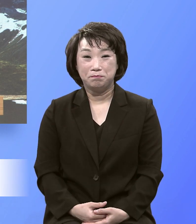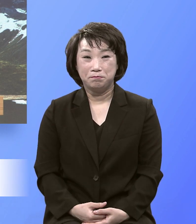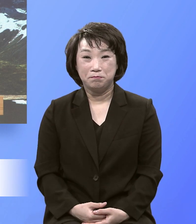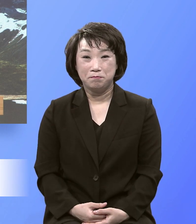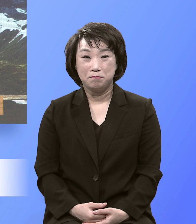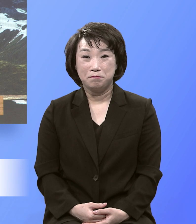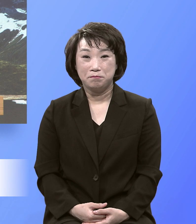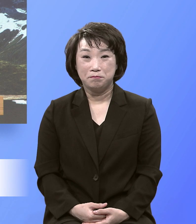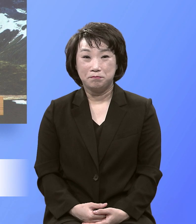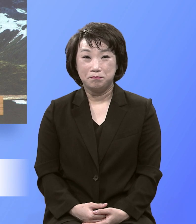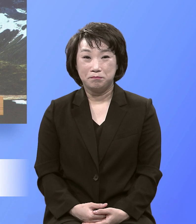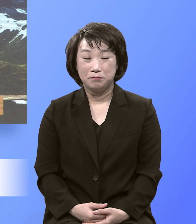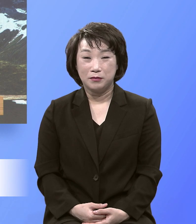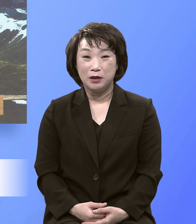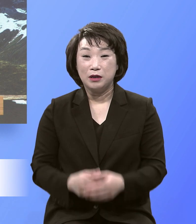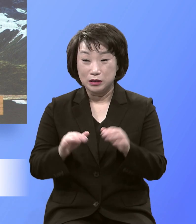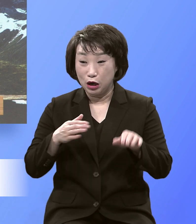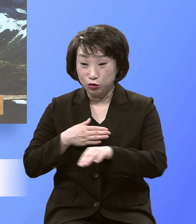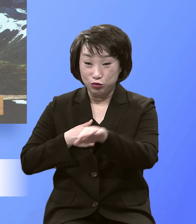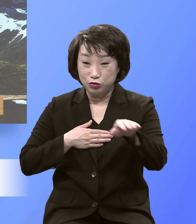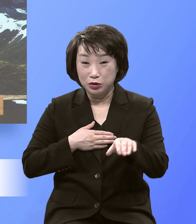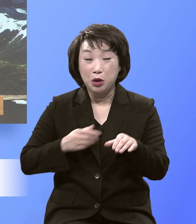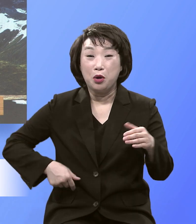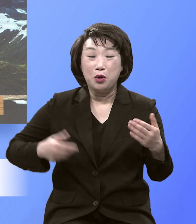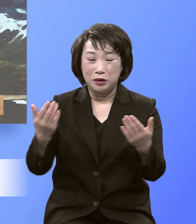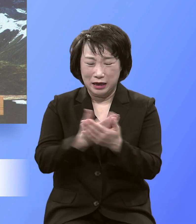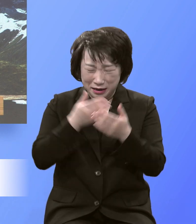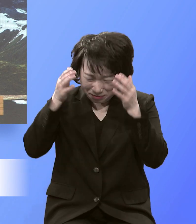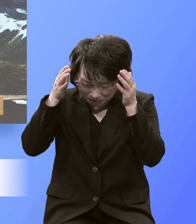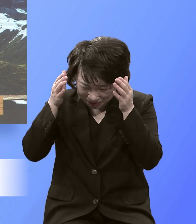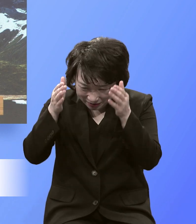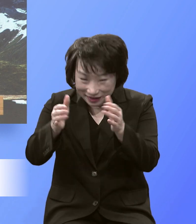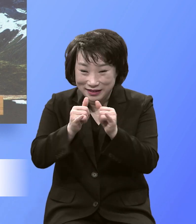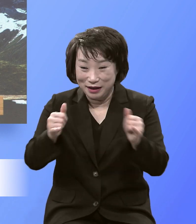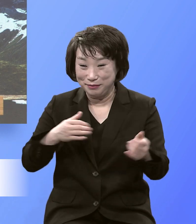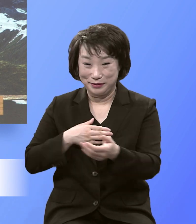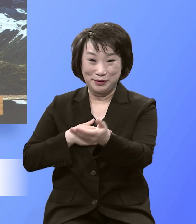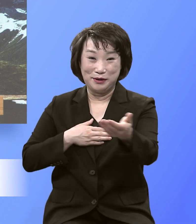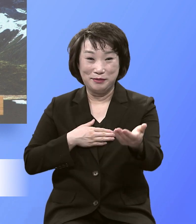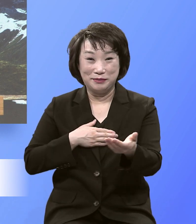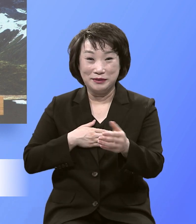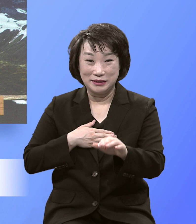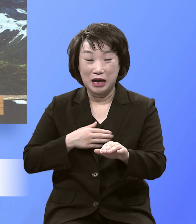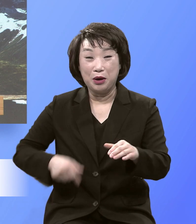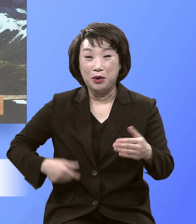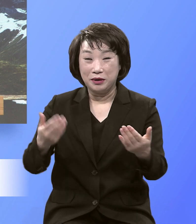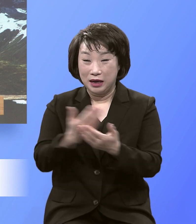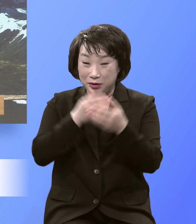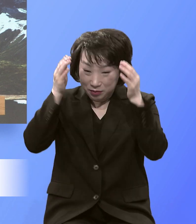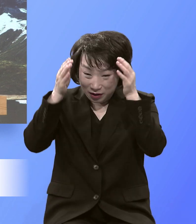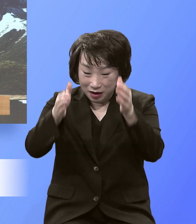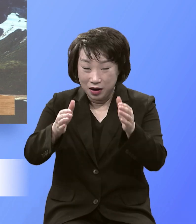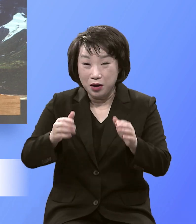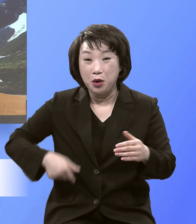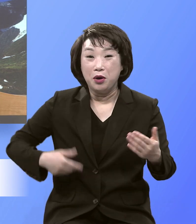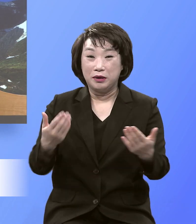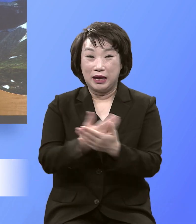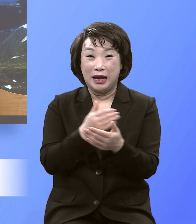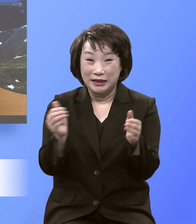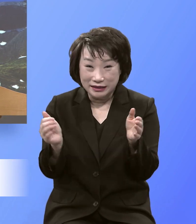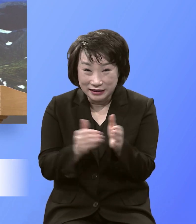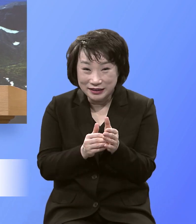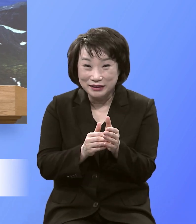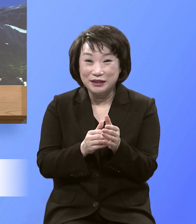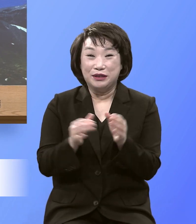응? 그래서 우리는 회개에 몰입하는 자가 회개에 몰입해서 회개가